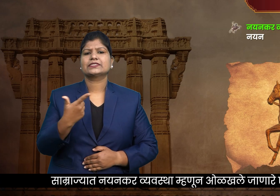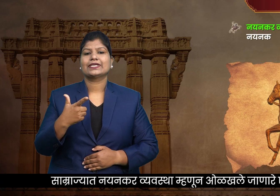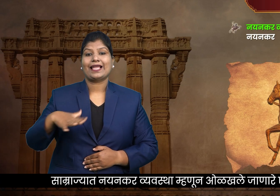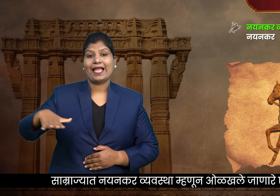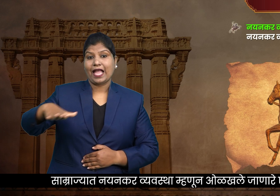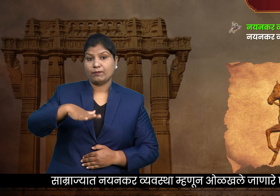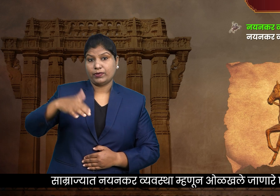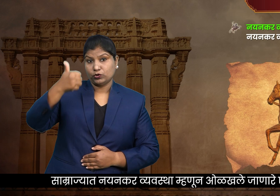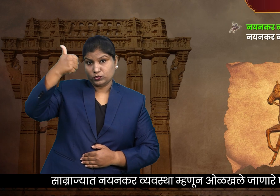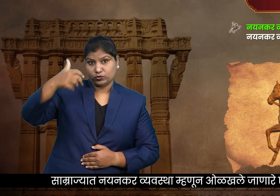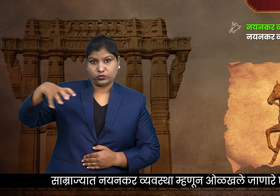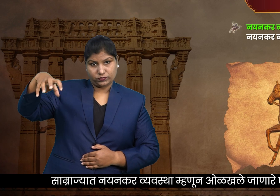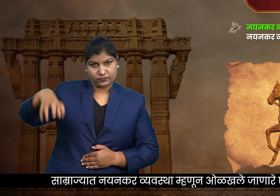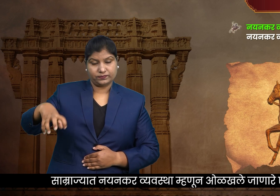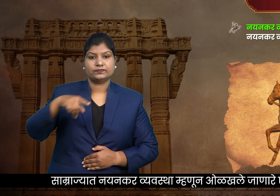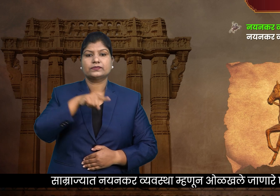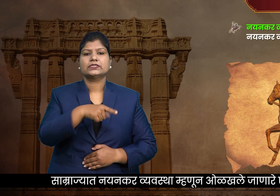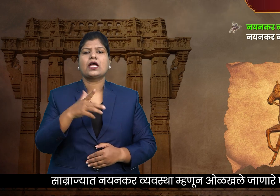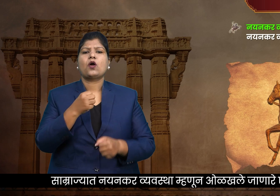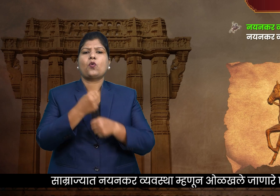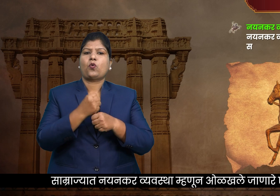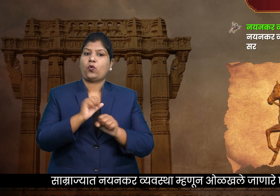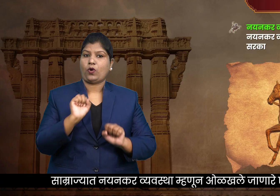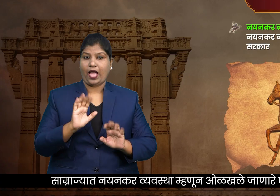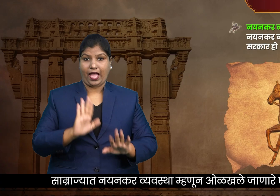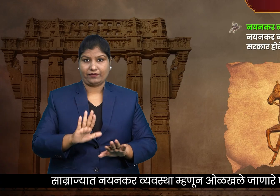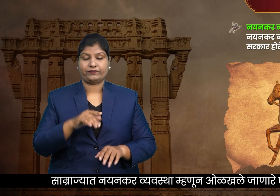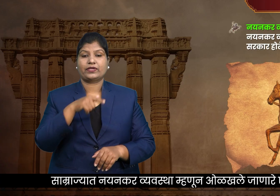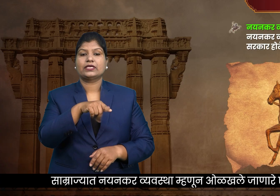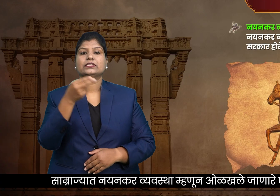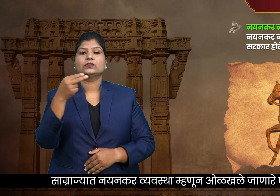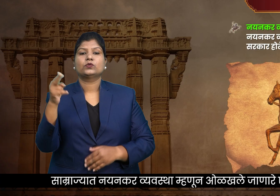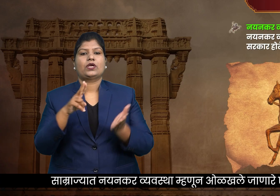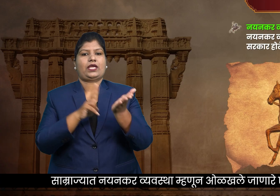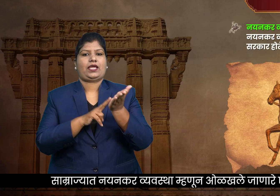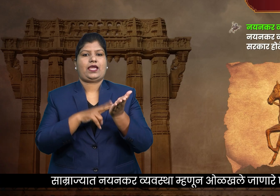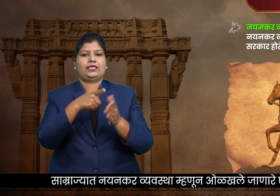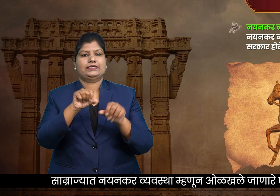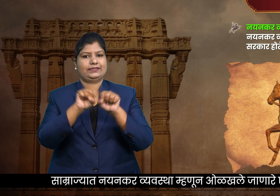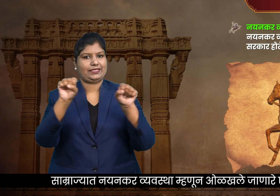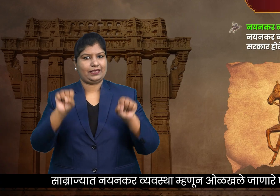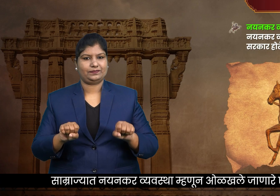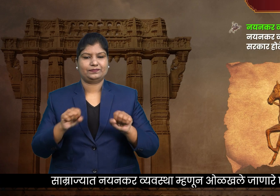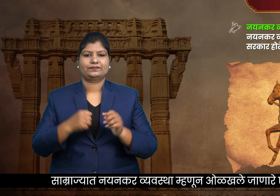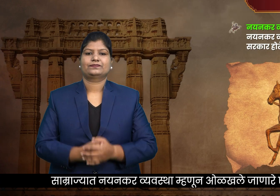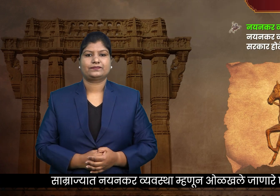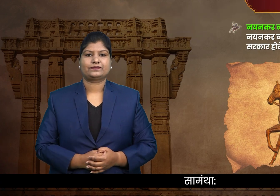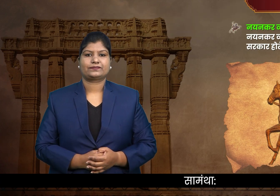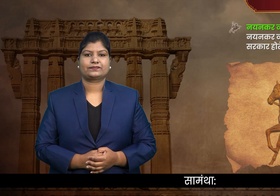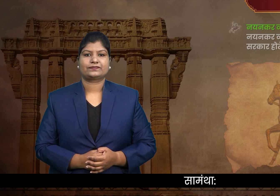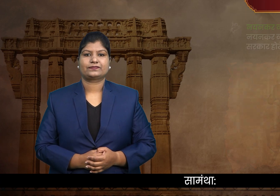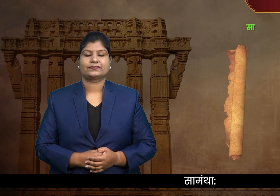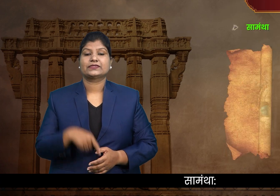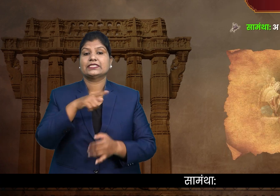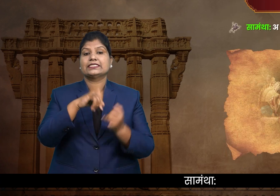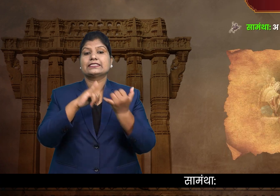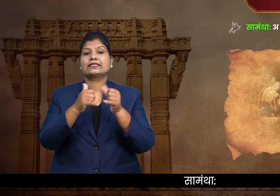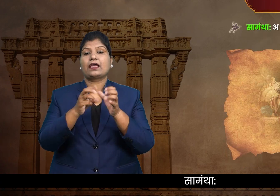साम्राज्यात नयनकर व्यवस्था म्हणून ओळखले जाणारे एक सरकार होते.